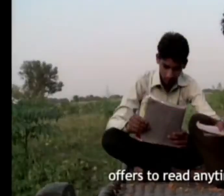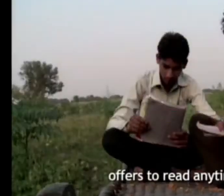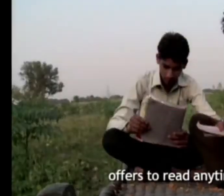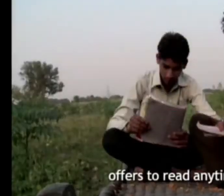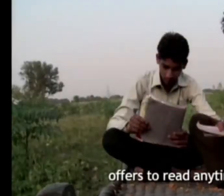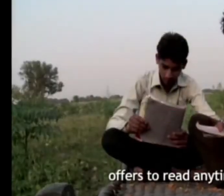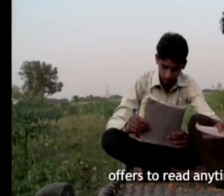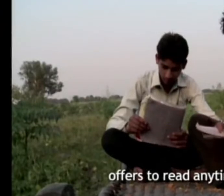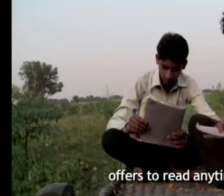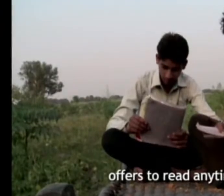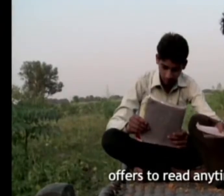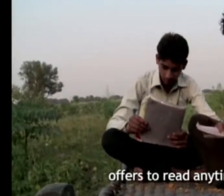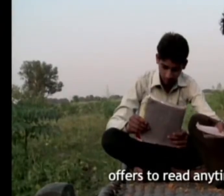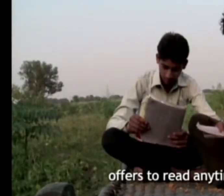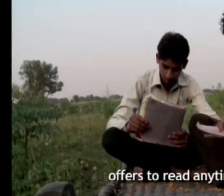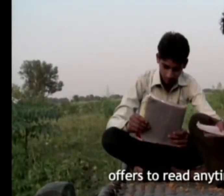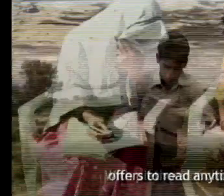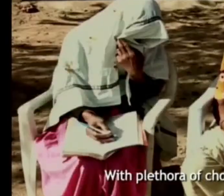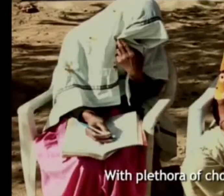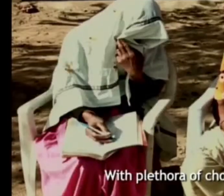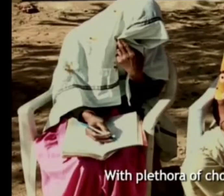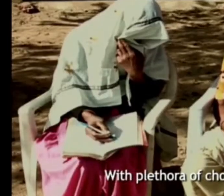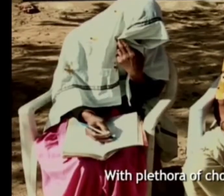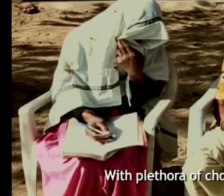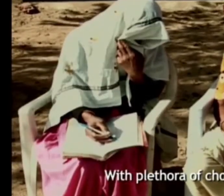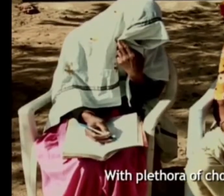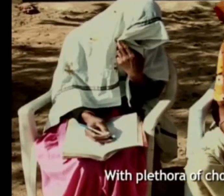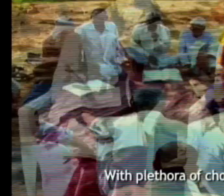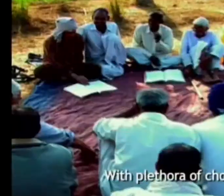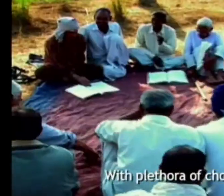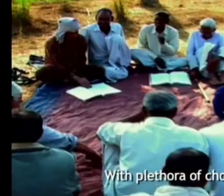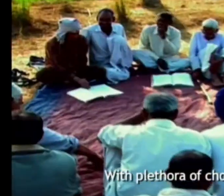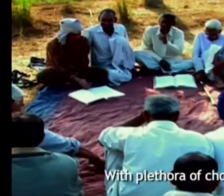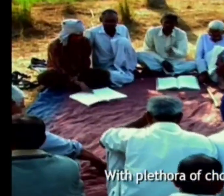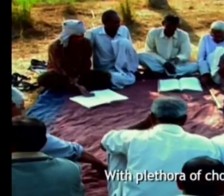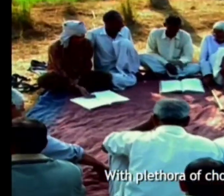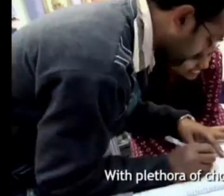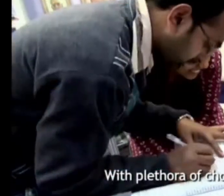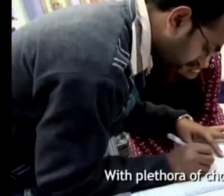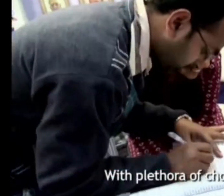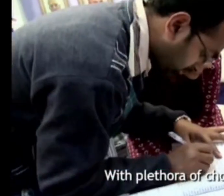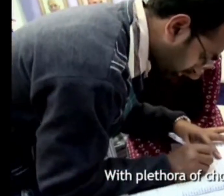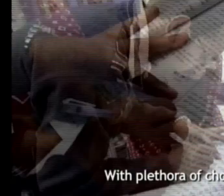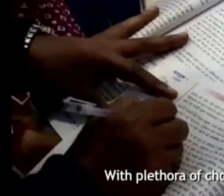कभी पढ़े हम कहीं पढ़े वे विषय की लोच से युक्त